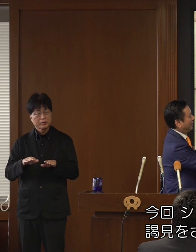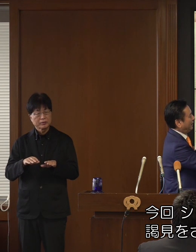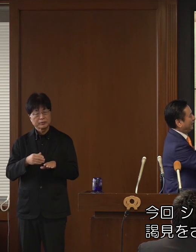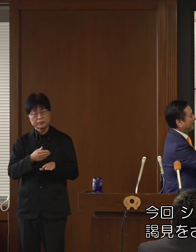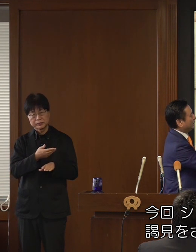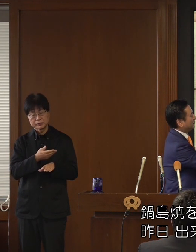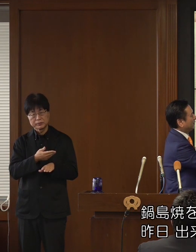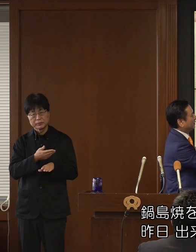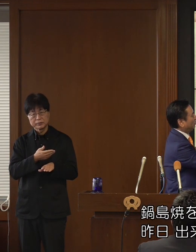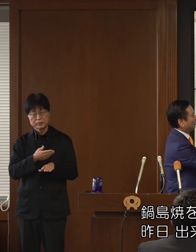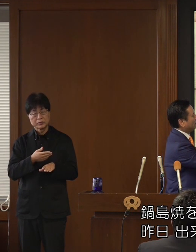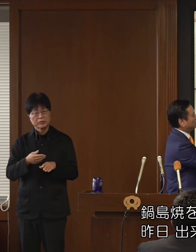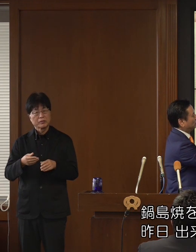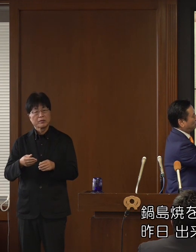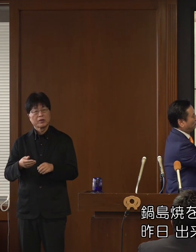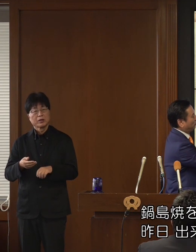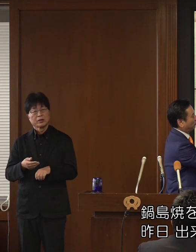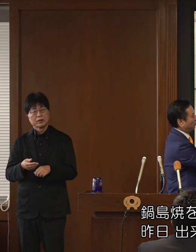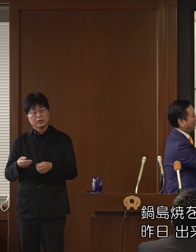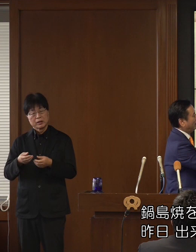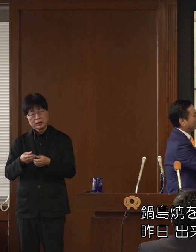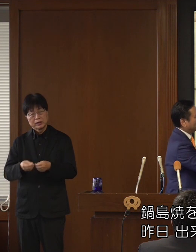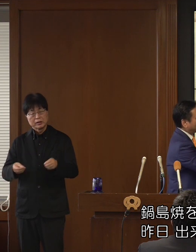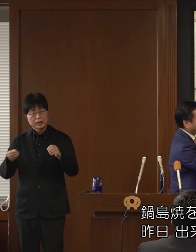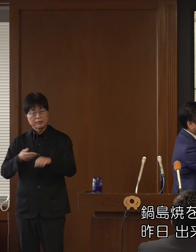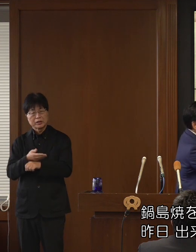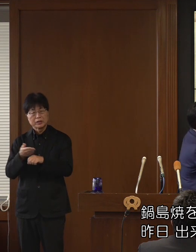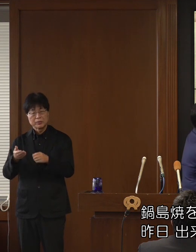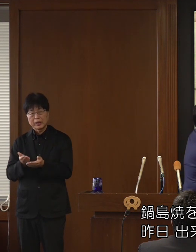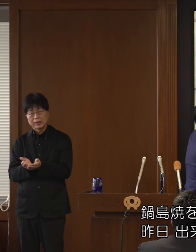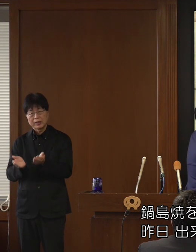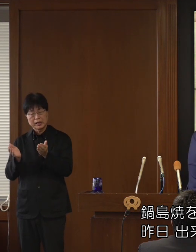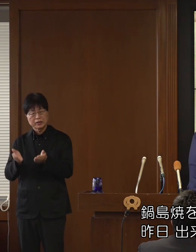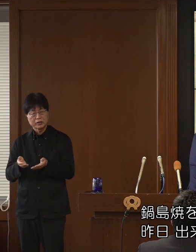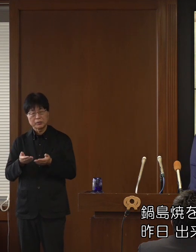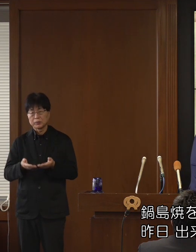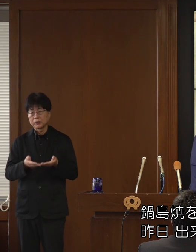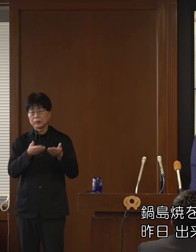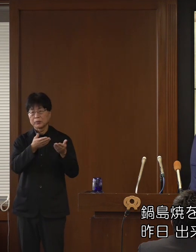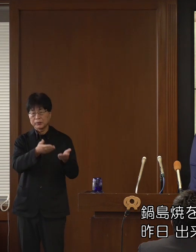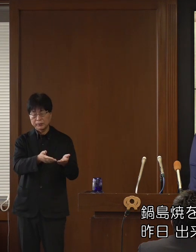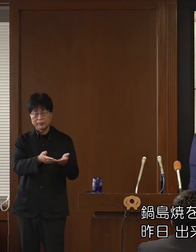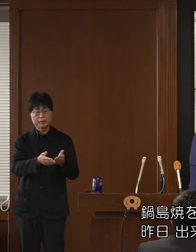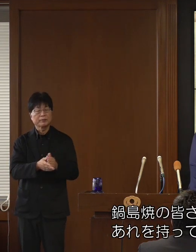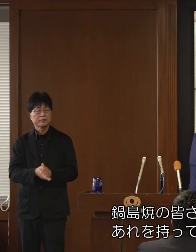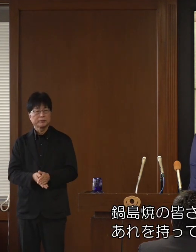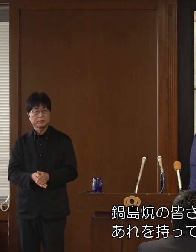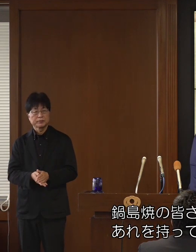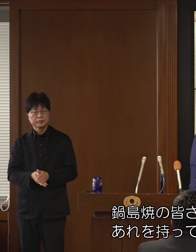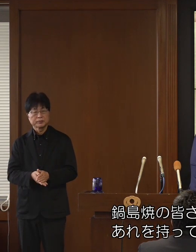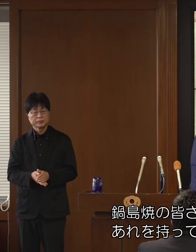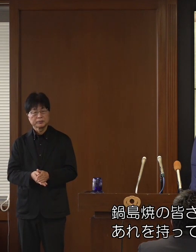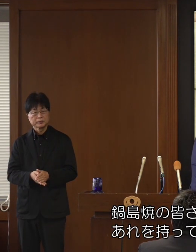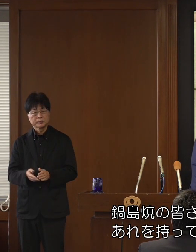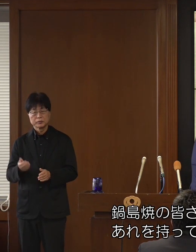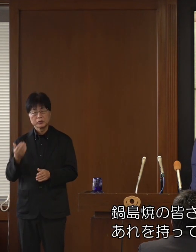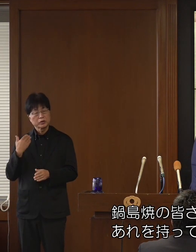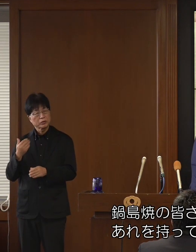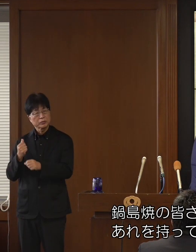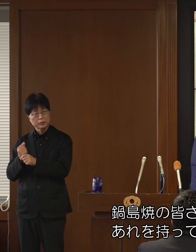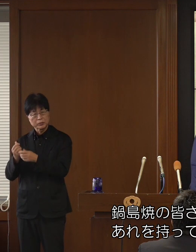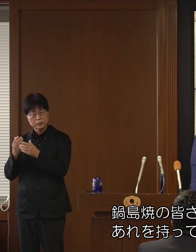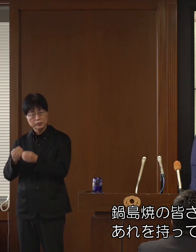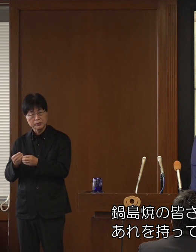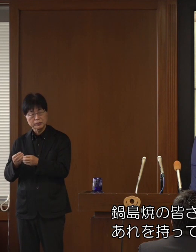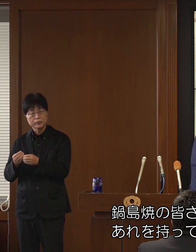ただいて、鍋島焼きを献上するということで、昨日出来上がったものを鍋島焼きの皆